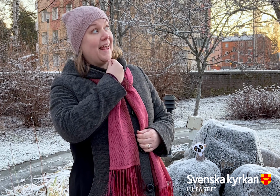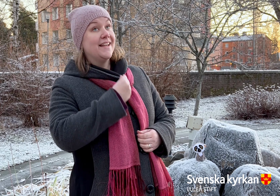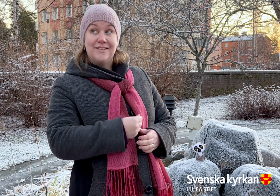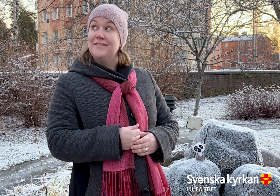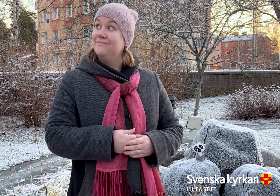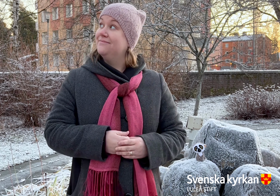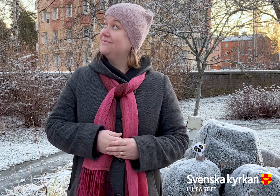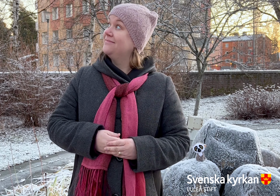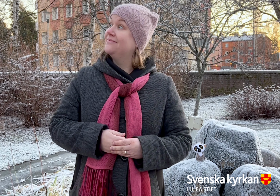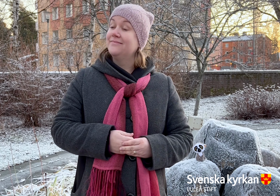Åh, det är vackert ute.